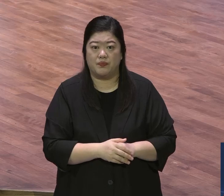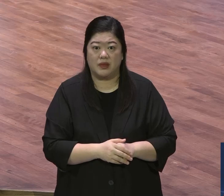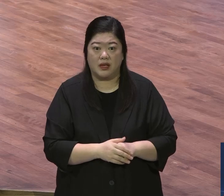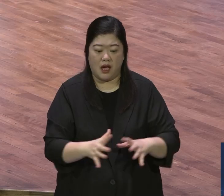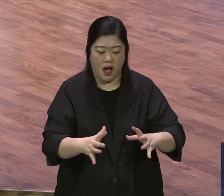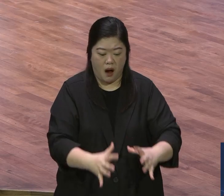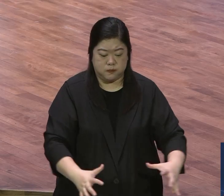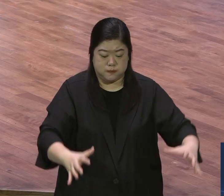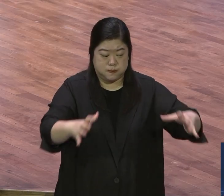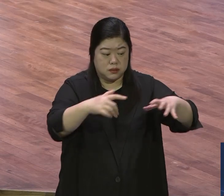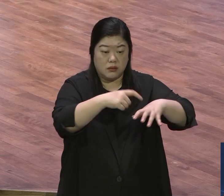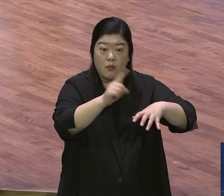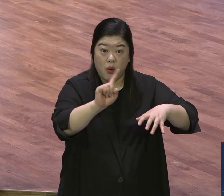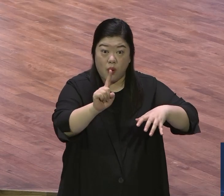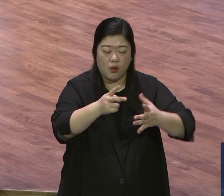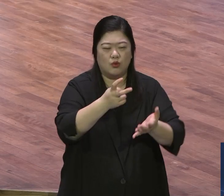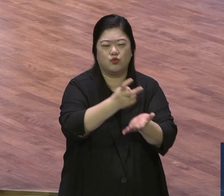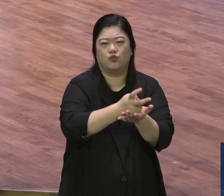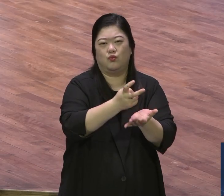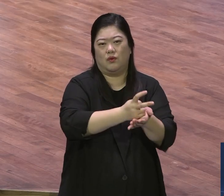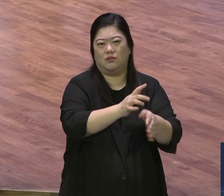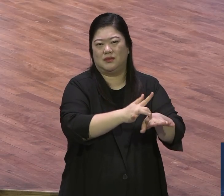말합니다 율법체질